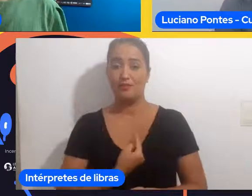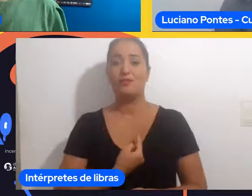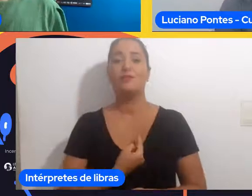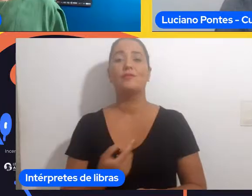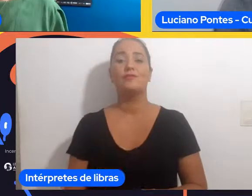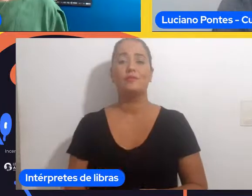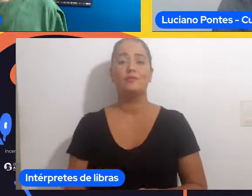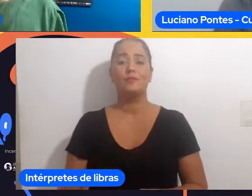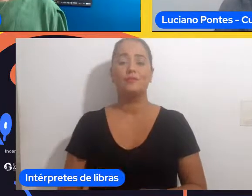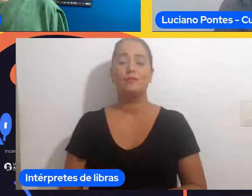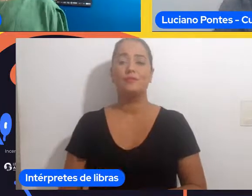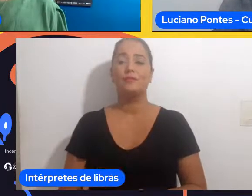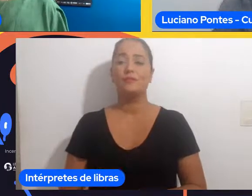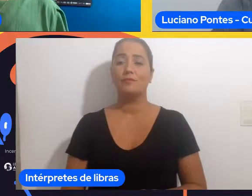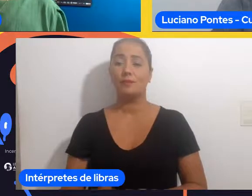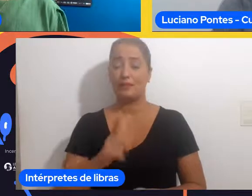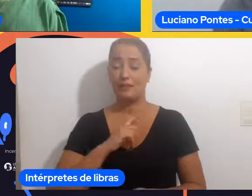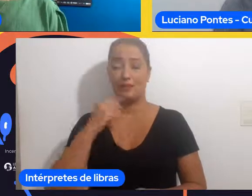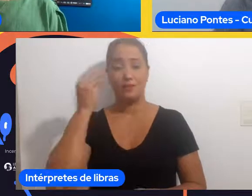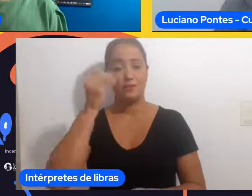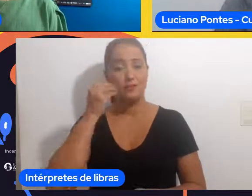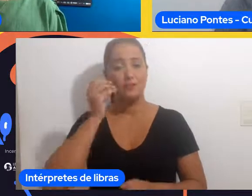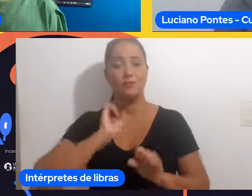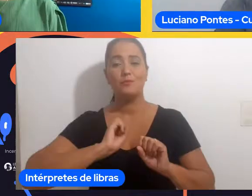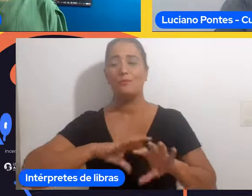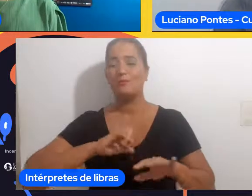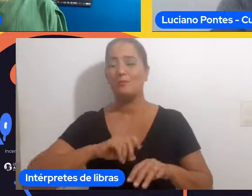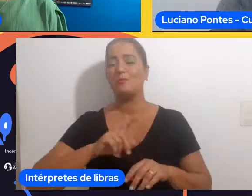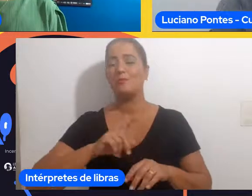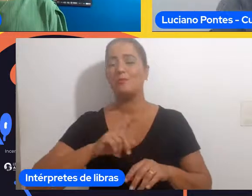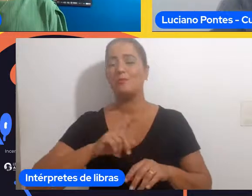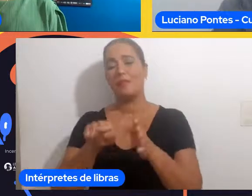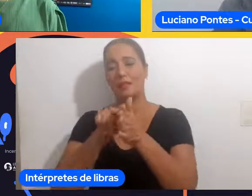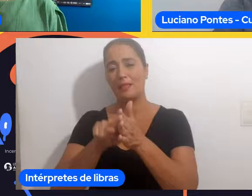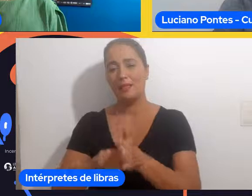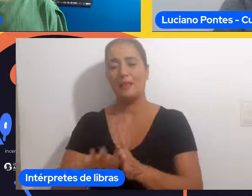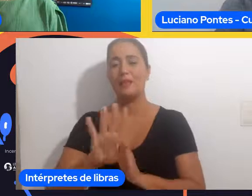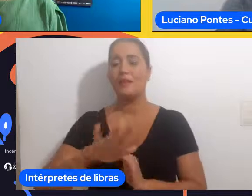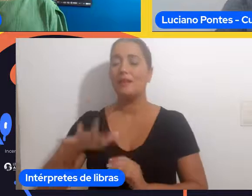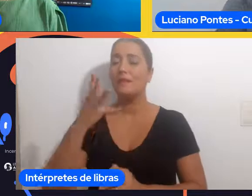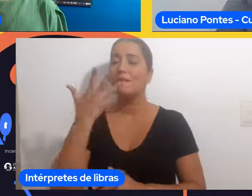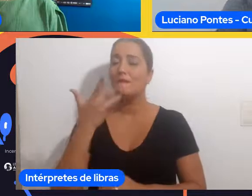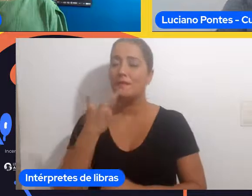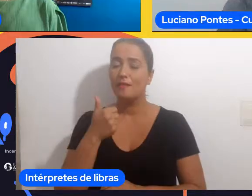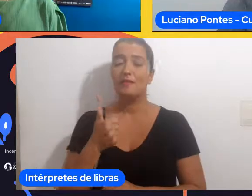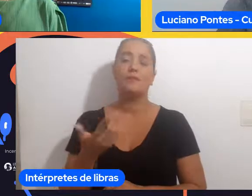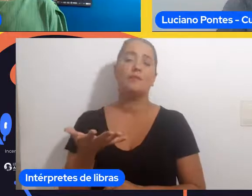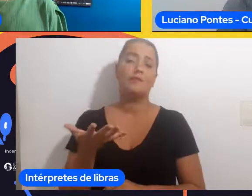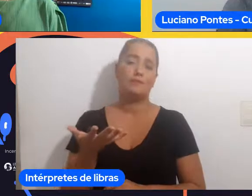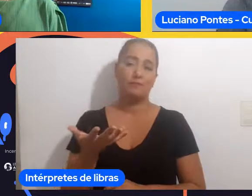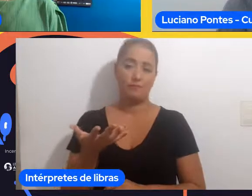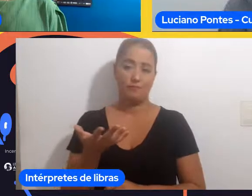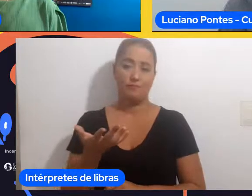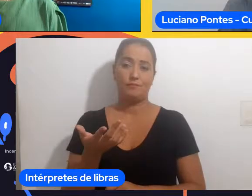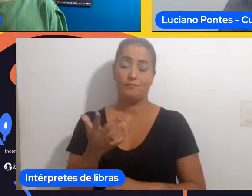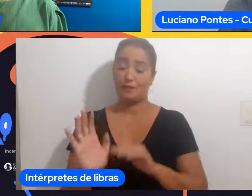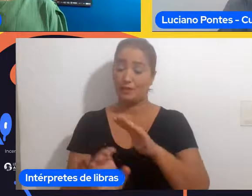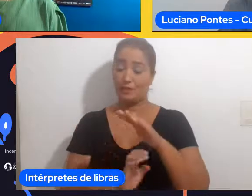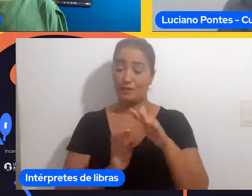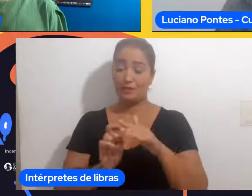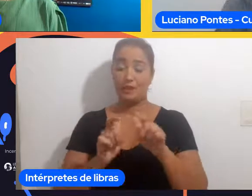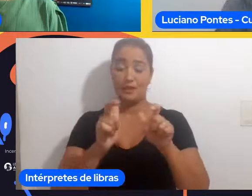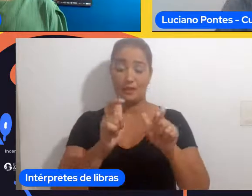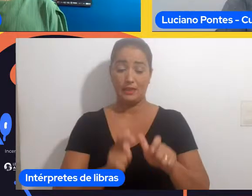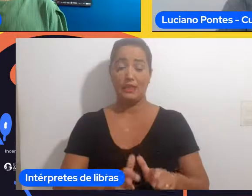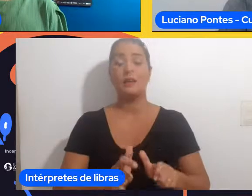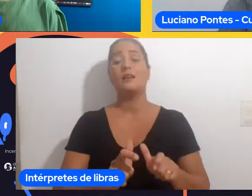ter a sua experiência como educadora, como pesquisadora das infâncias, né? De ser também uma empreendedora que tem um espaço